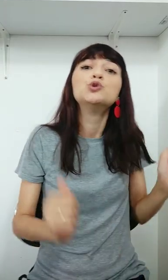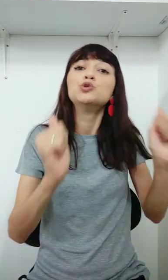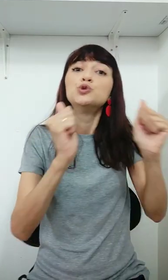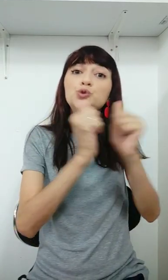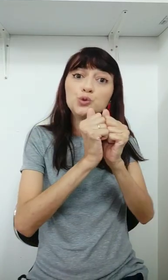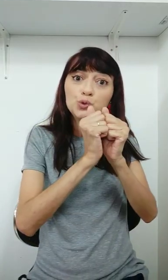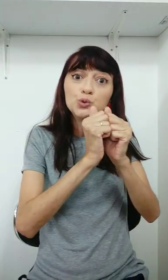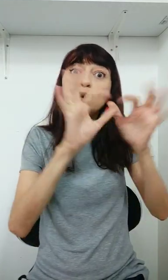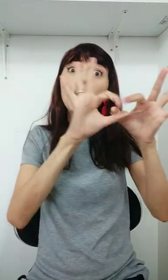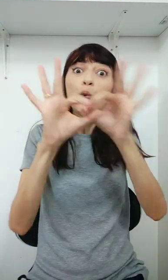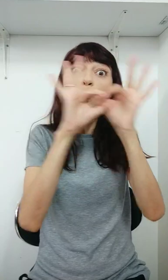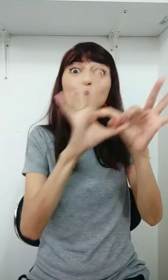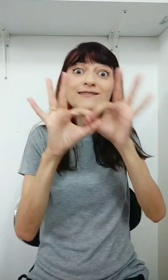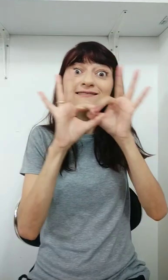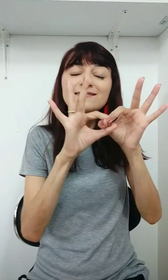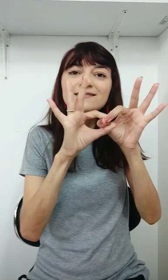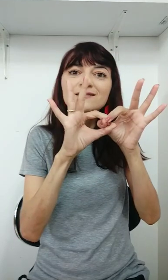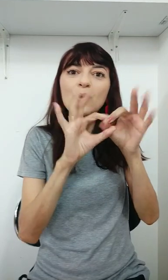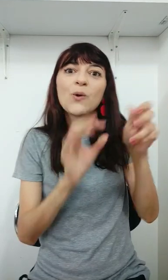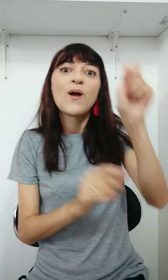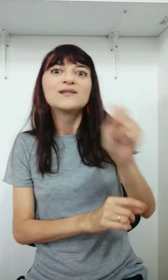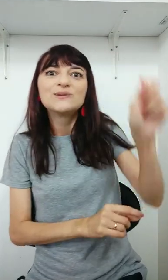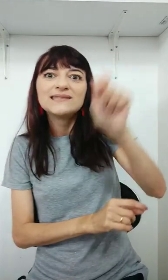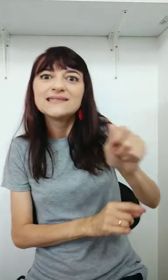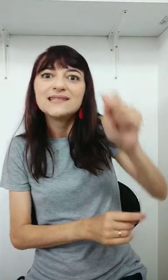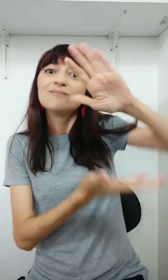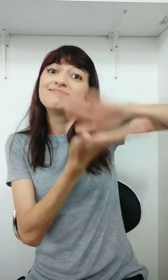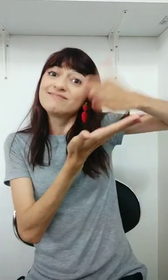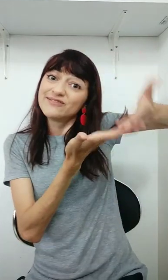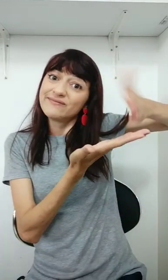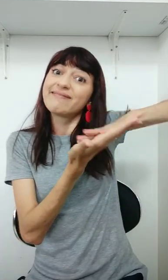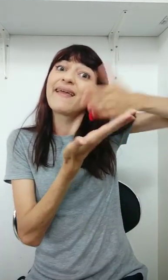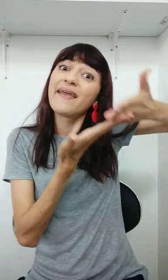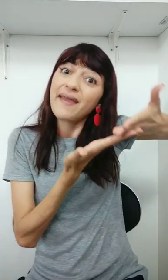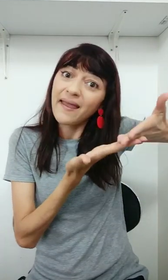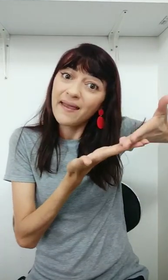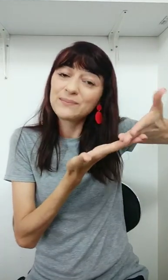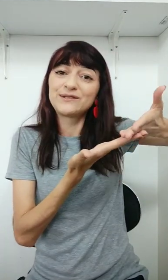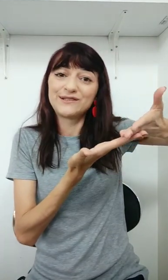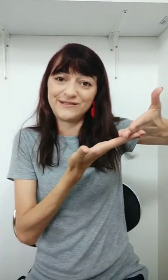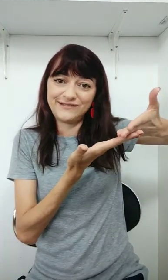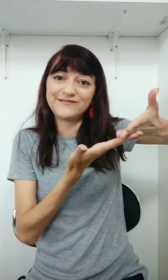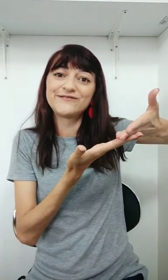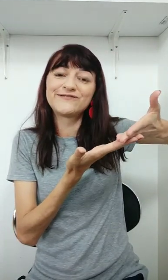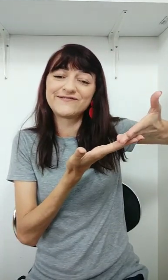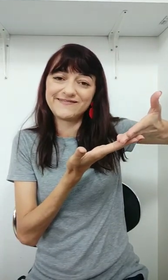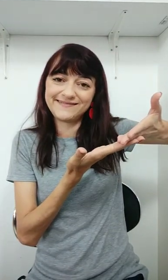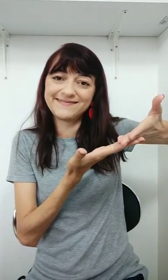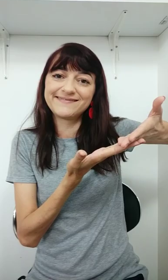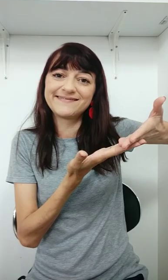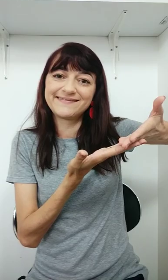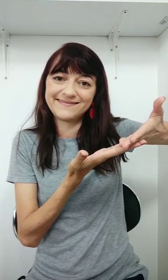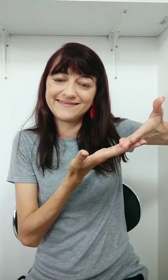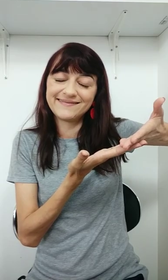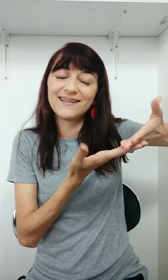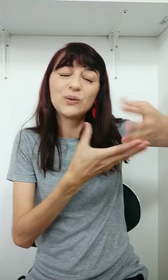que visitam as associações de surdo, que são unidos, por exemplo, nos encontros dos surdos, os